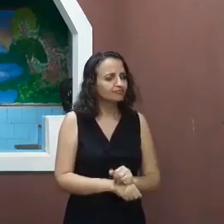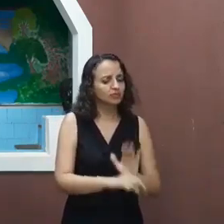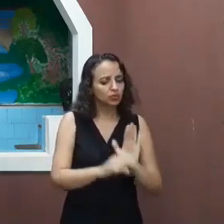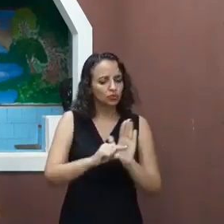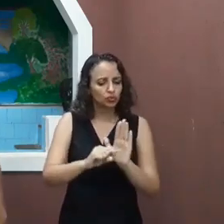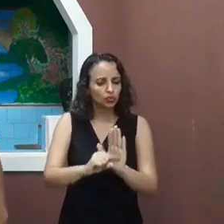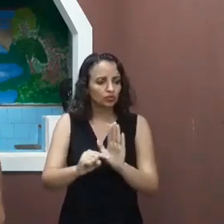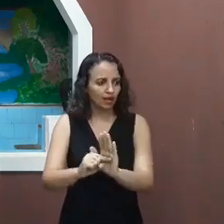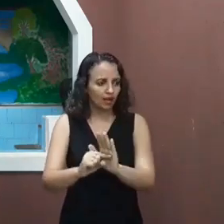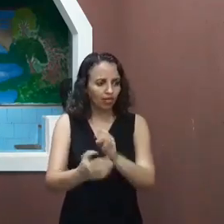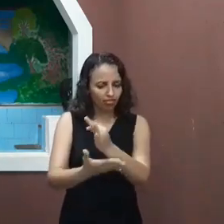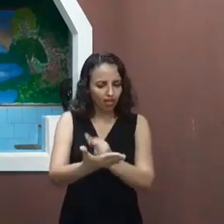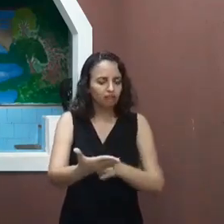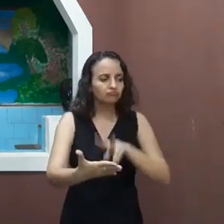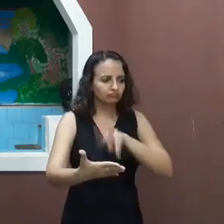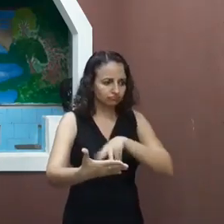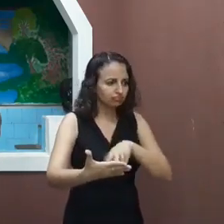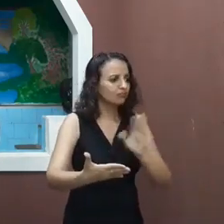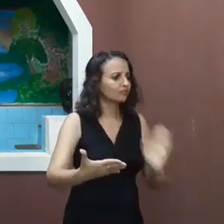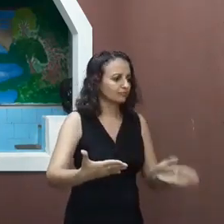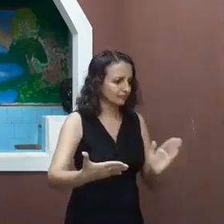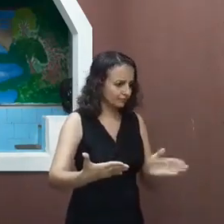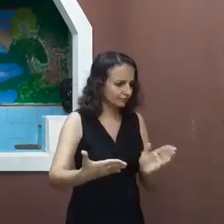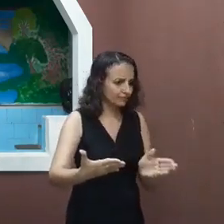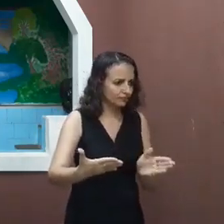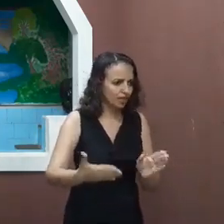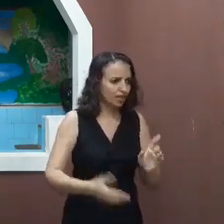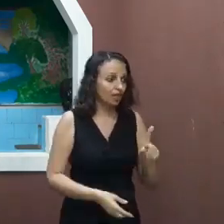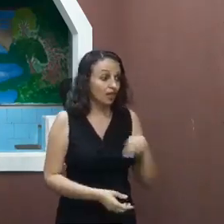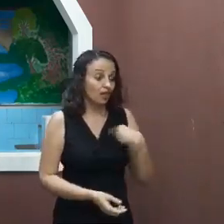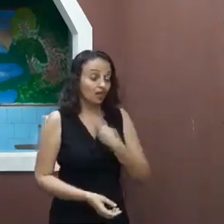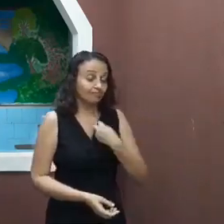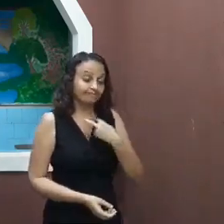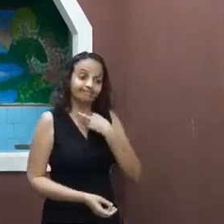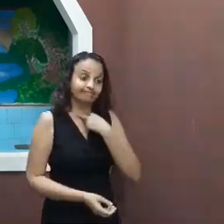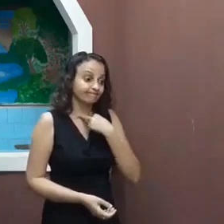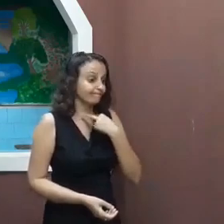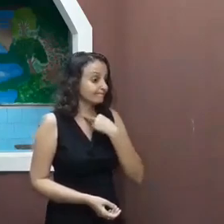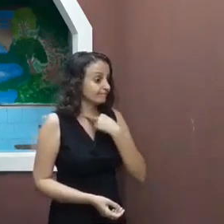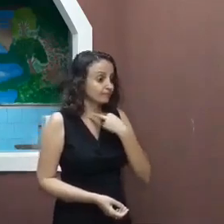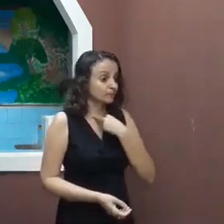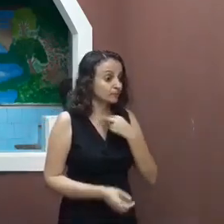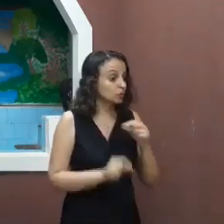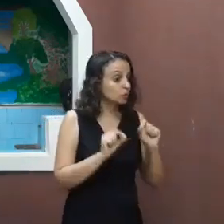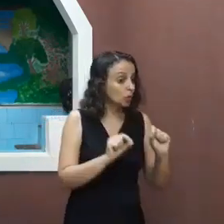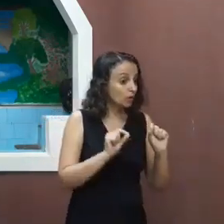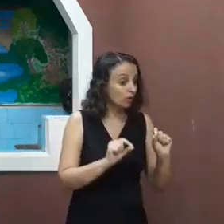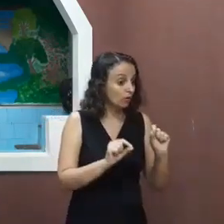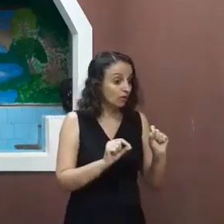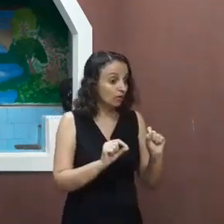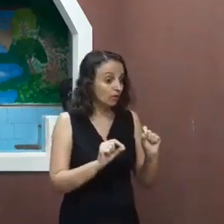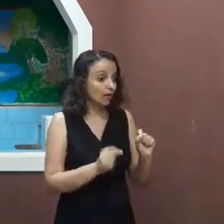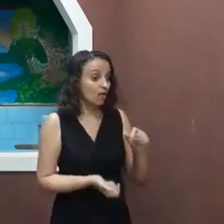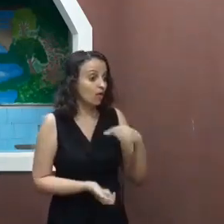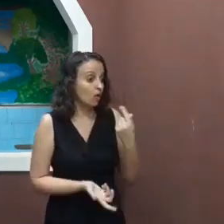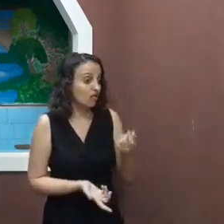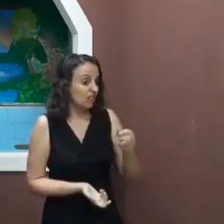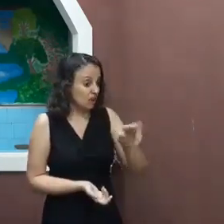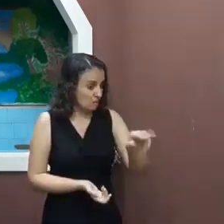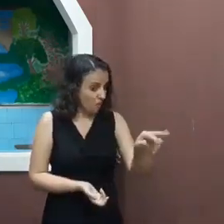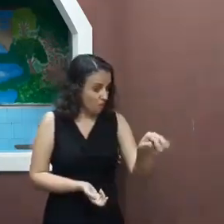ver. Nós não podemos, irmãos, nós não podemos nos tratar de irmãos